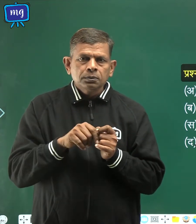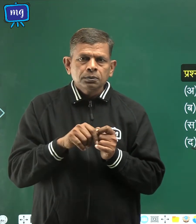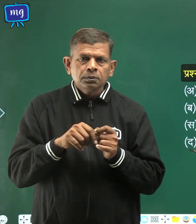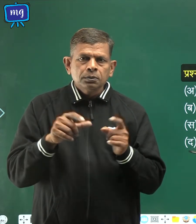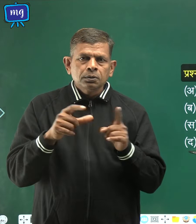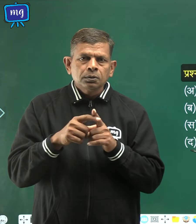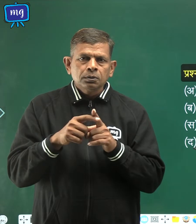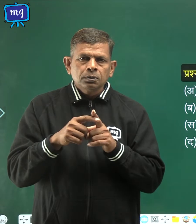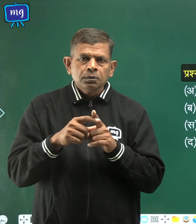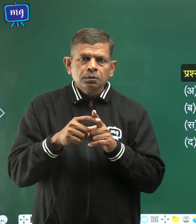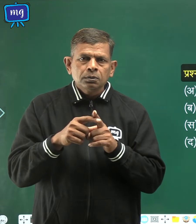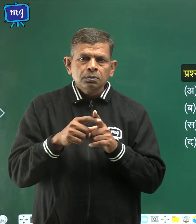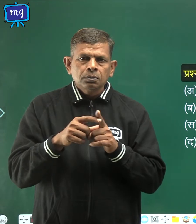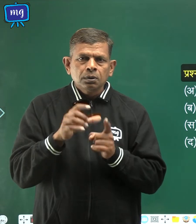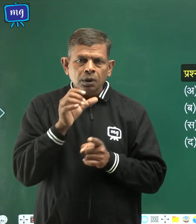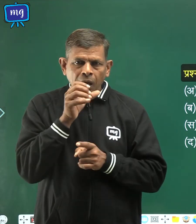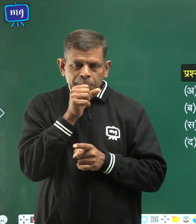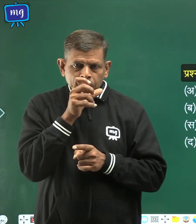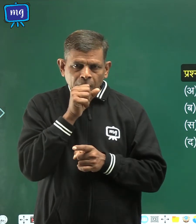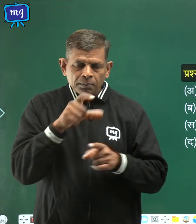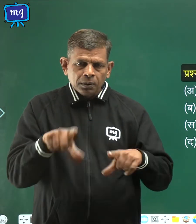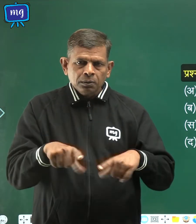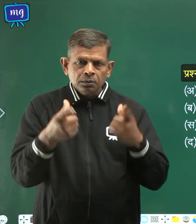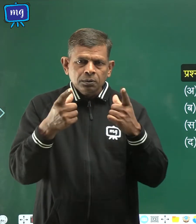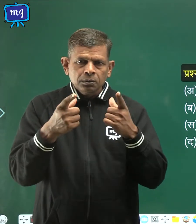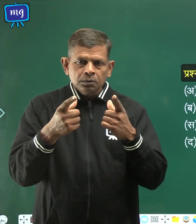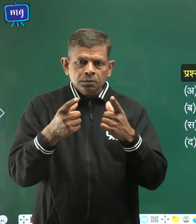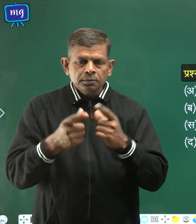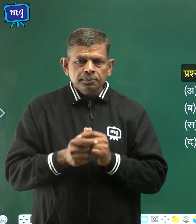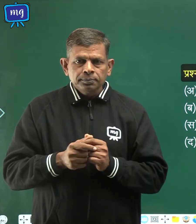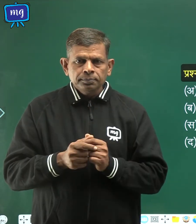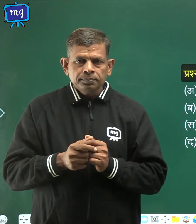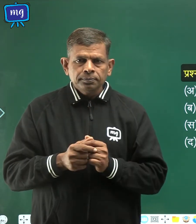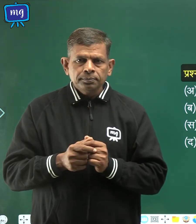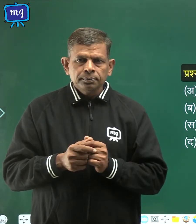द आम का पौधा।